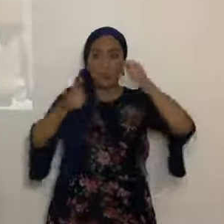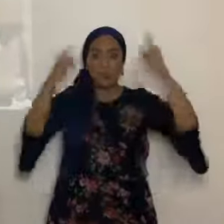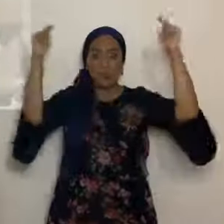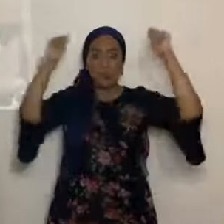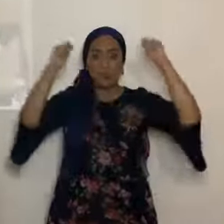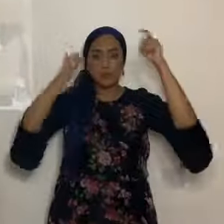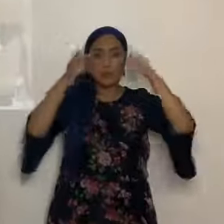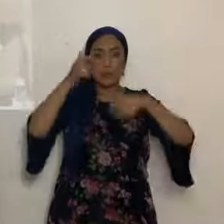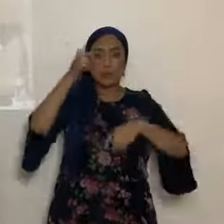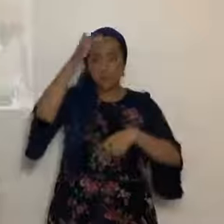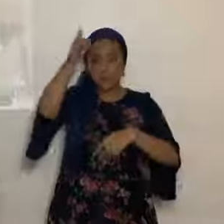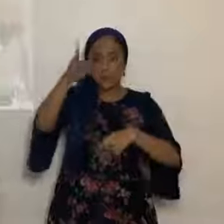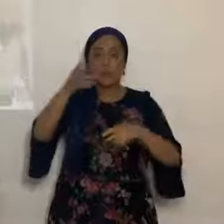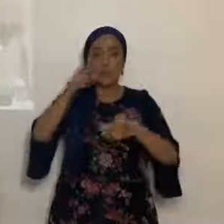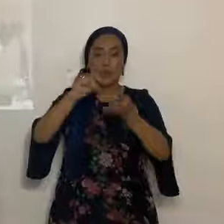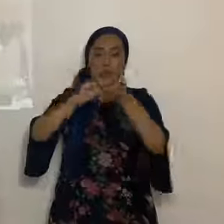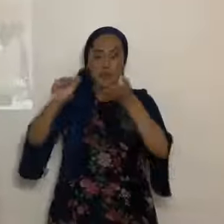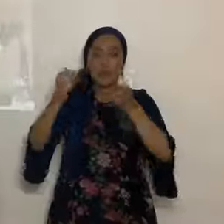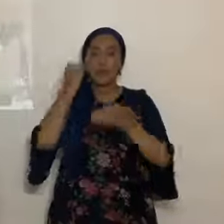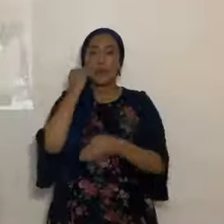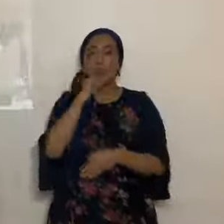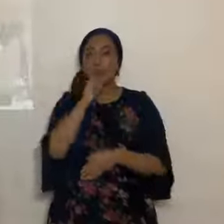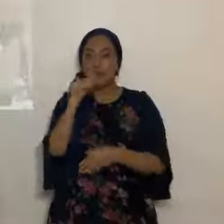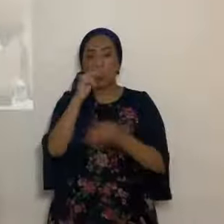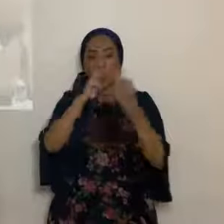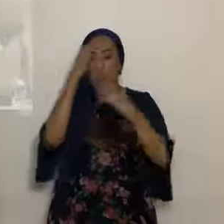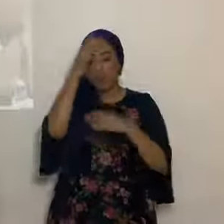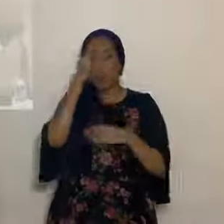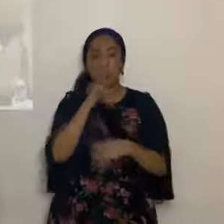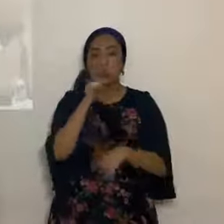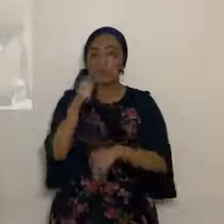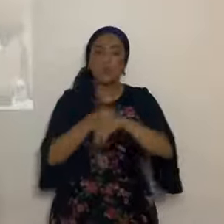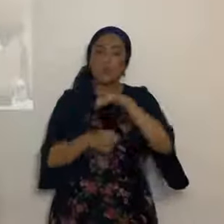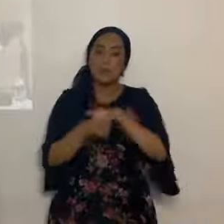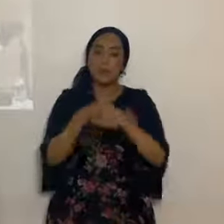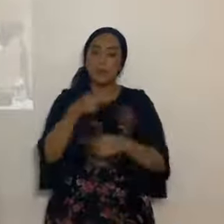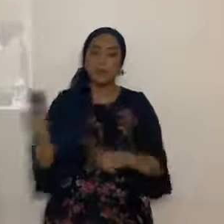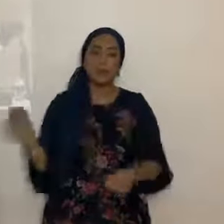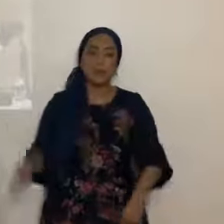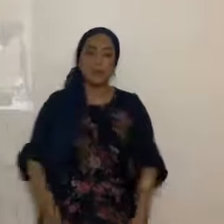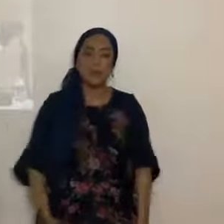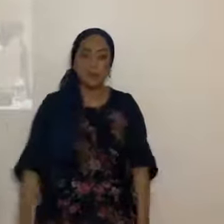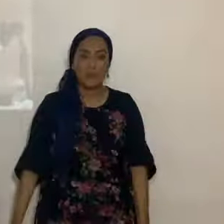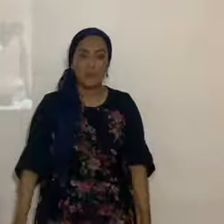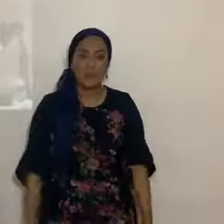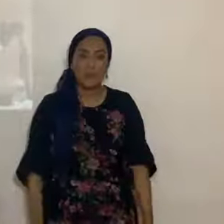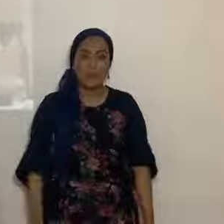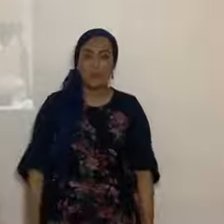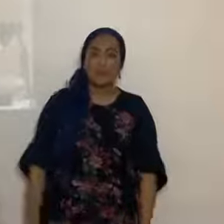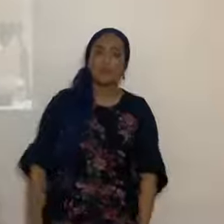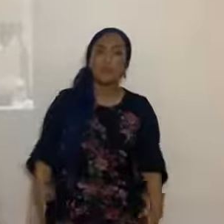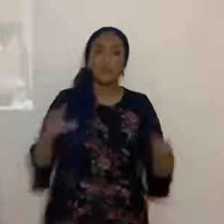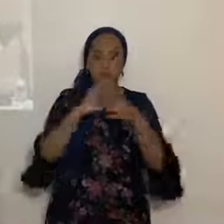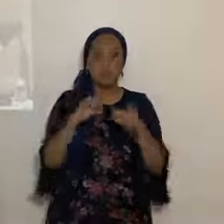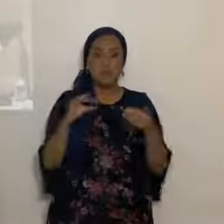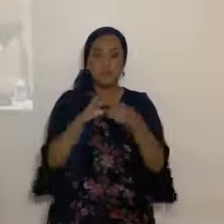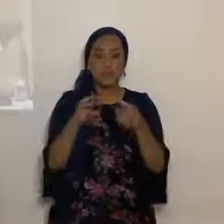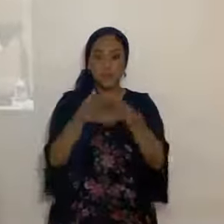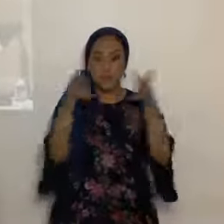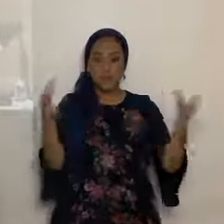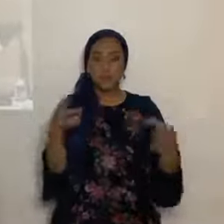Perdona. Porque si no, entonces el Eterno no tiene ninguna obligación de guardar a nadie. Estoy hablando así porque el tiempo ya es